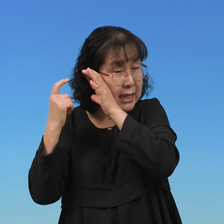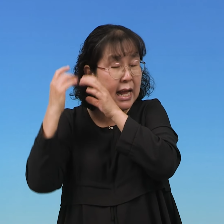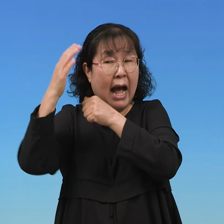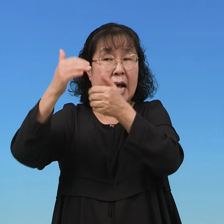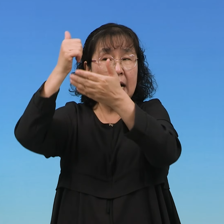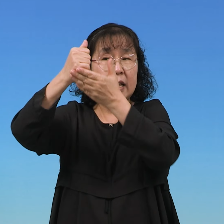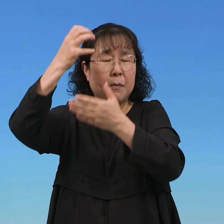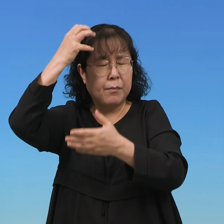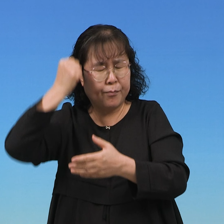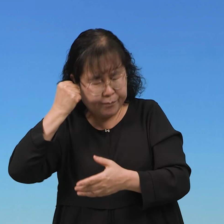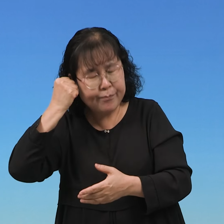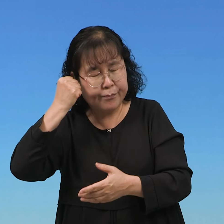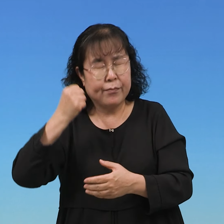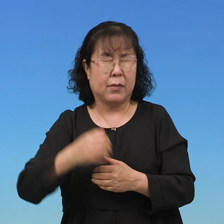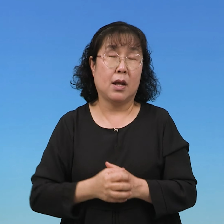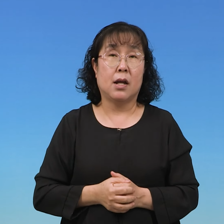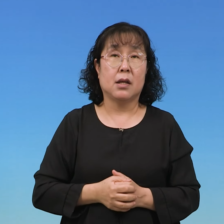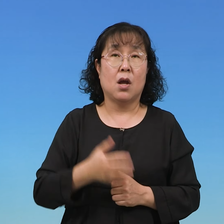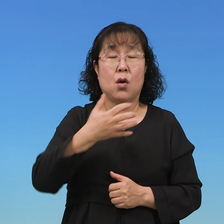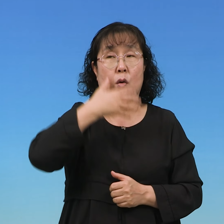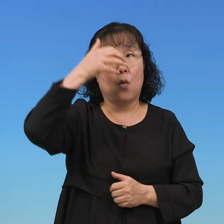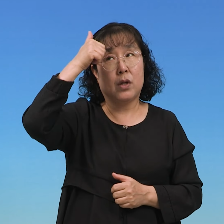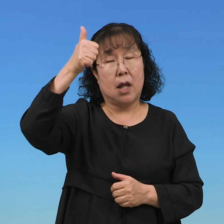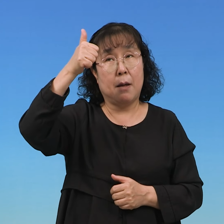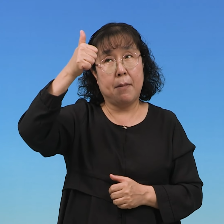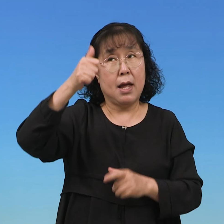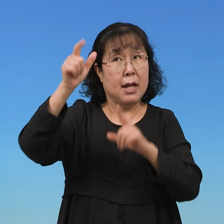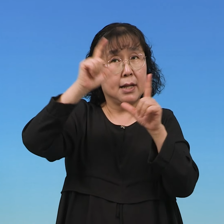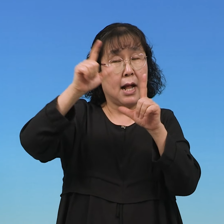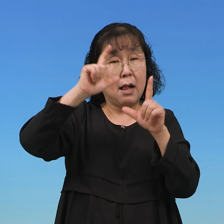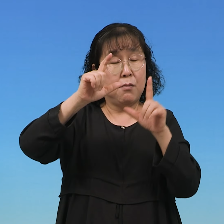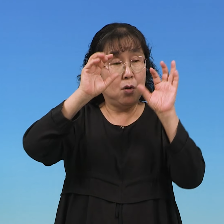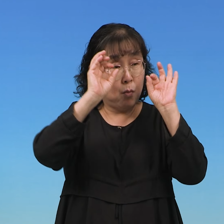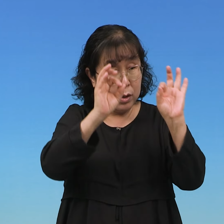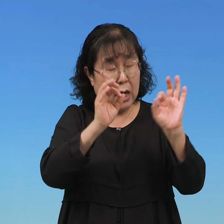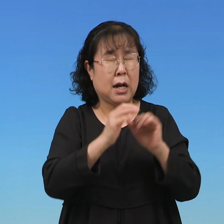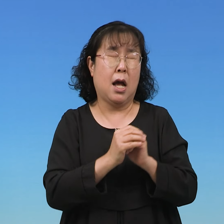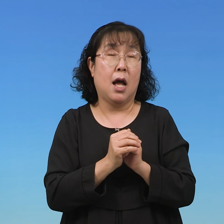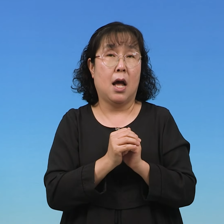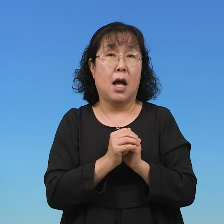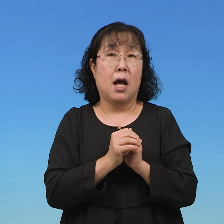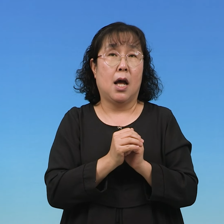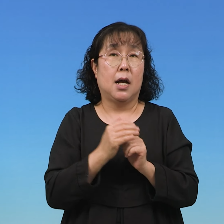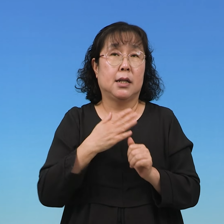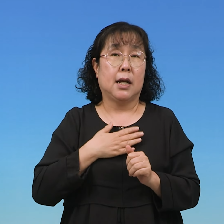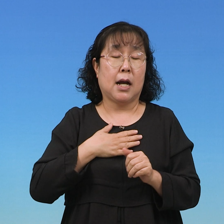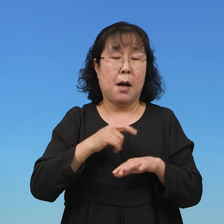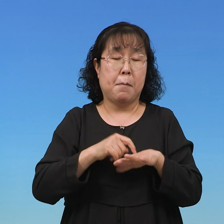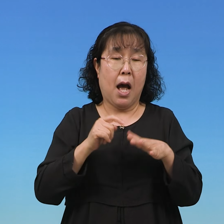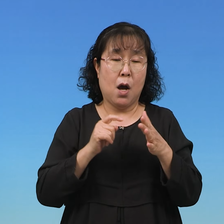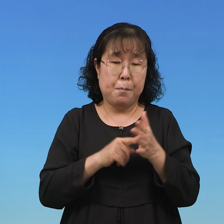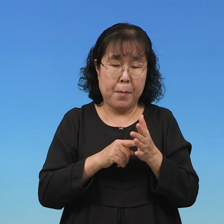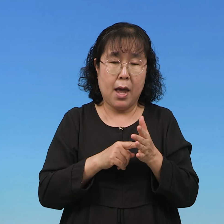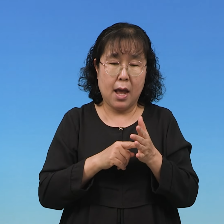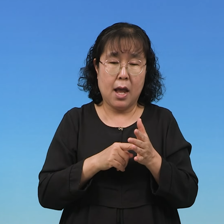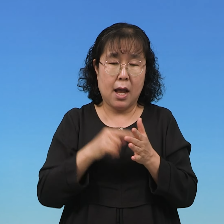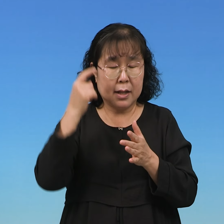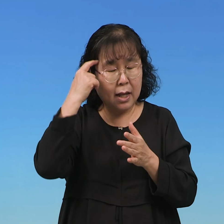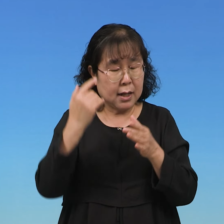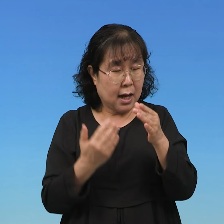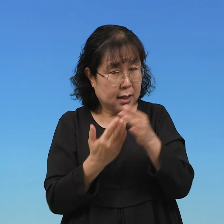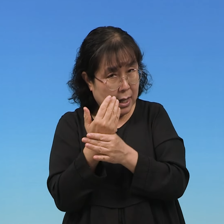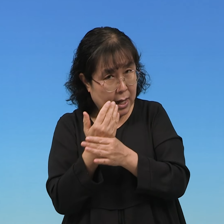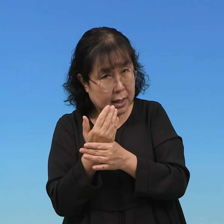저는 이번에 이 요셉의 일생에 대하여 쭉 이제 살펴보다가 새삼스럽게 마음에 머물던 구절이